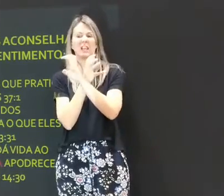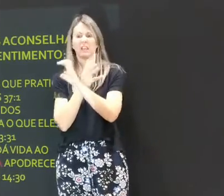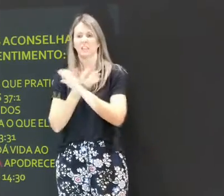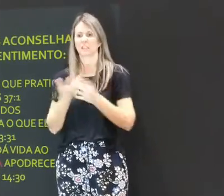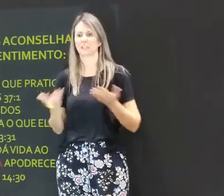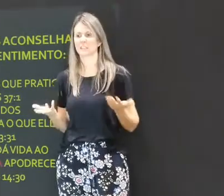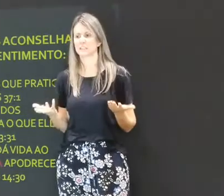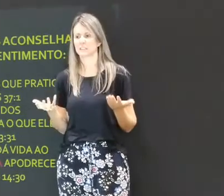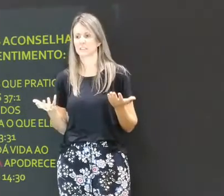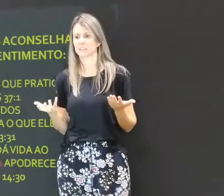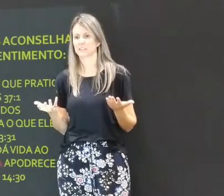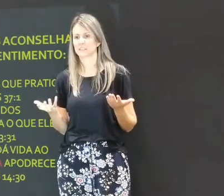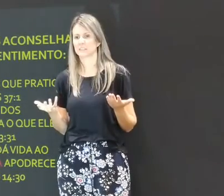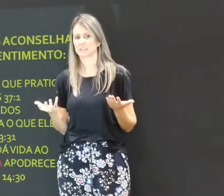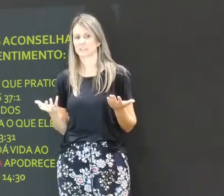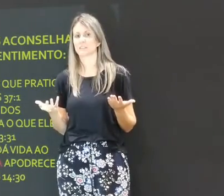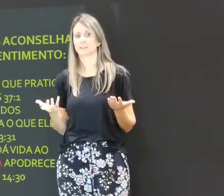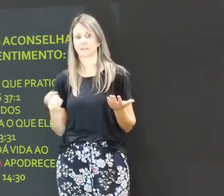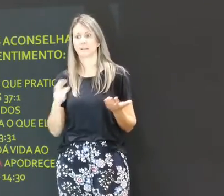se apodrecessem.